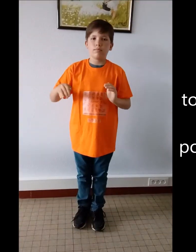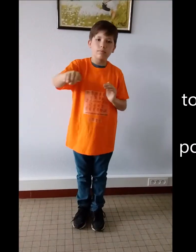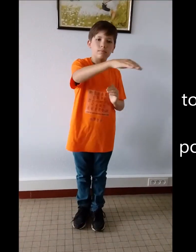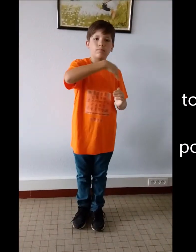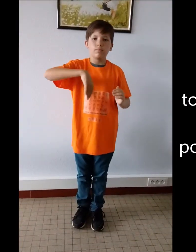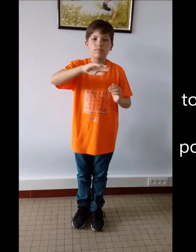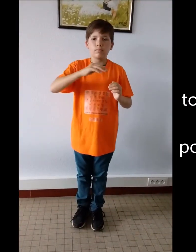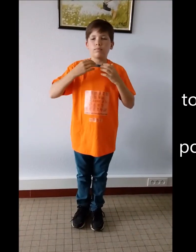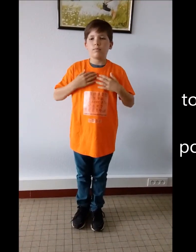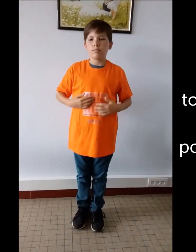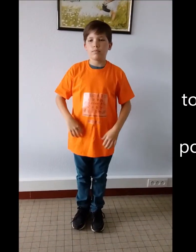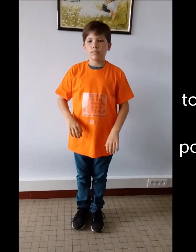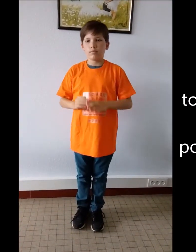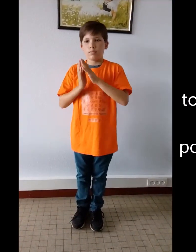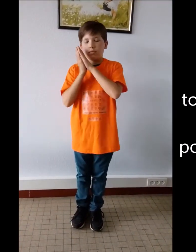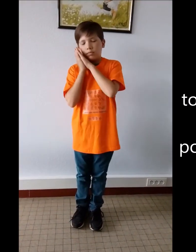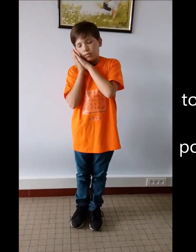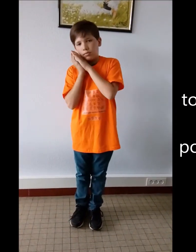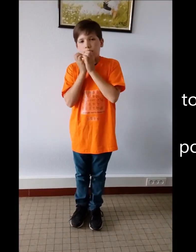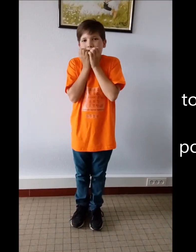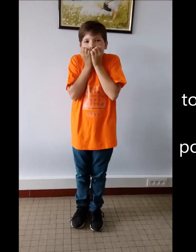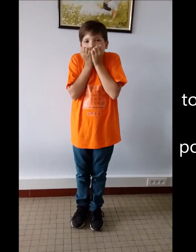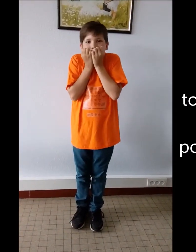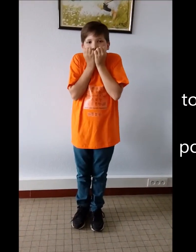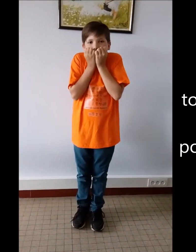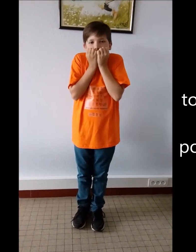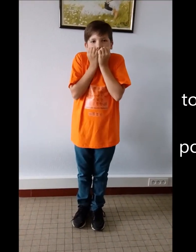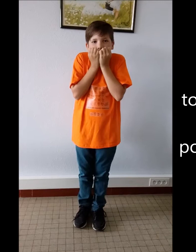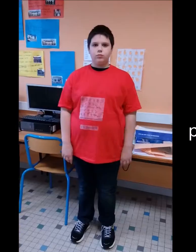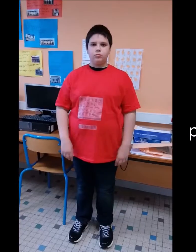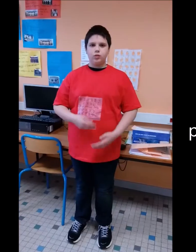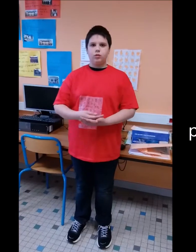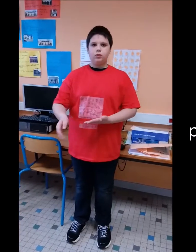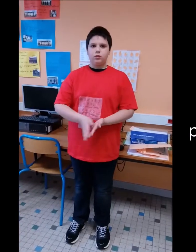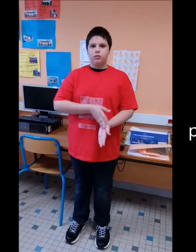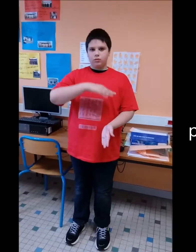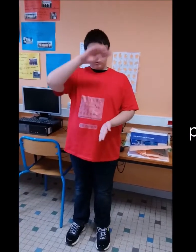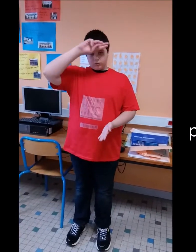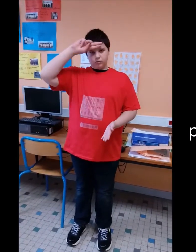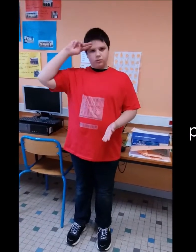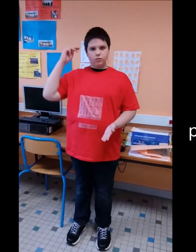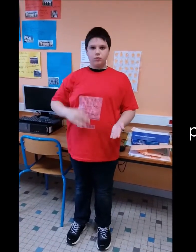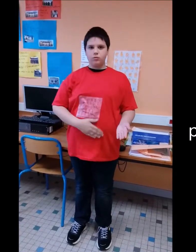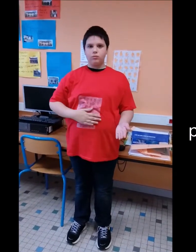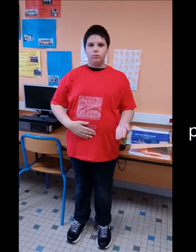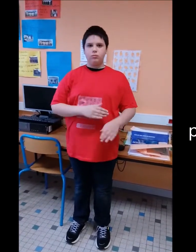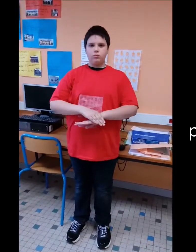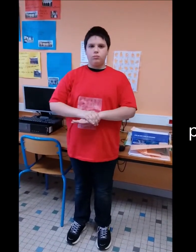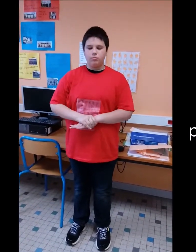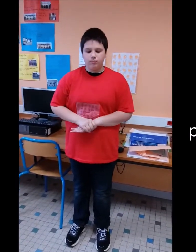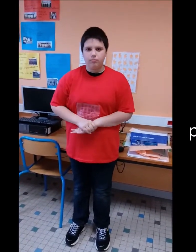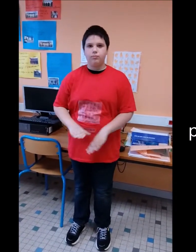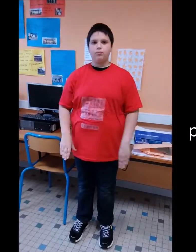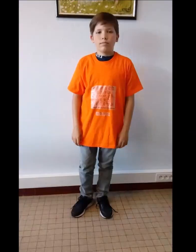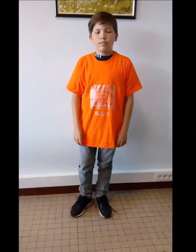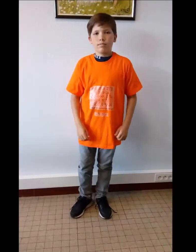faire le tour de la maison en pyjama pour choper froid, manger des tartines au goudron pour avoir mal à l'estomac. Faire mon